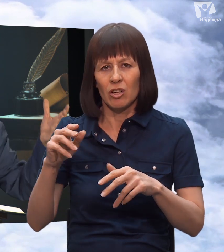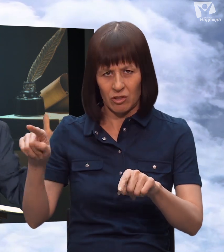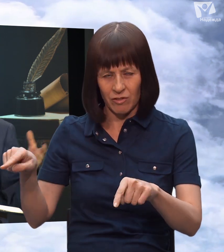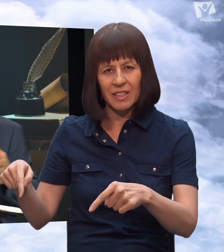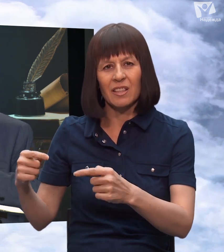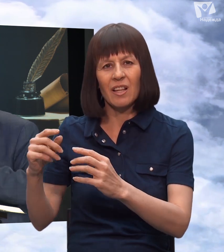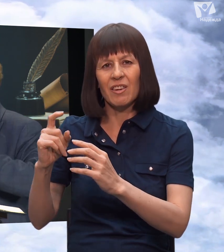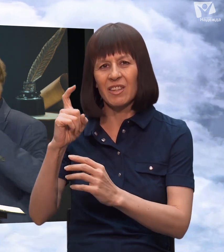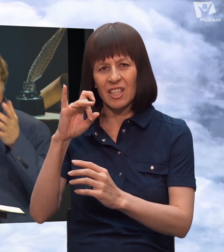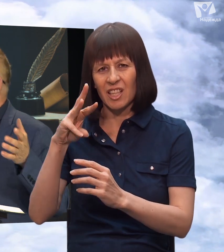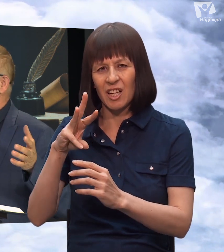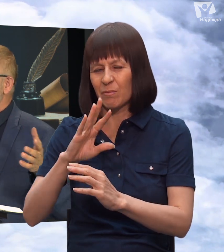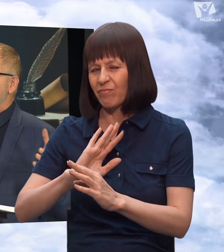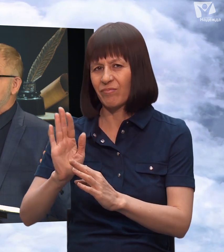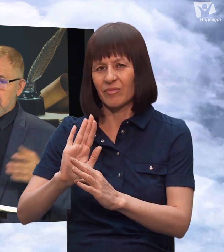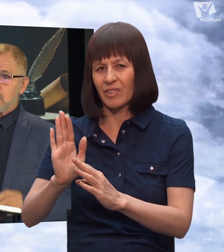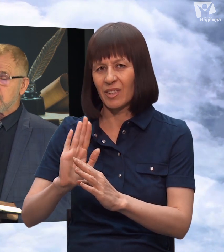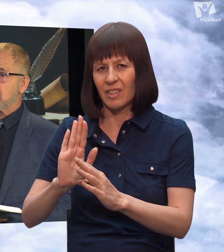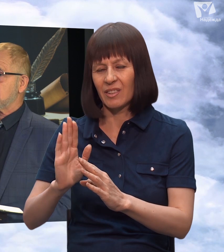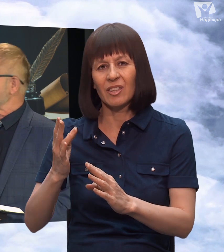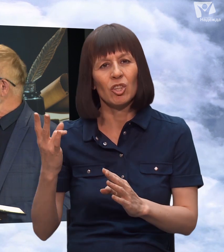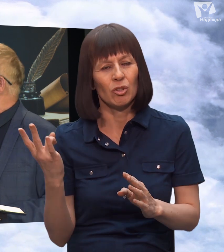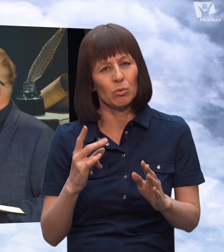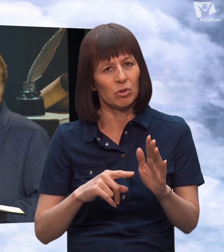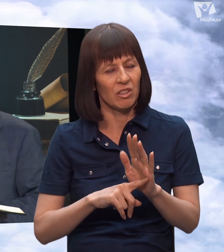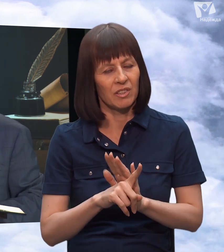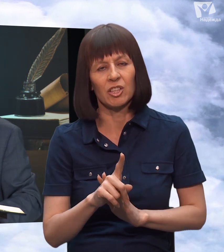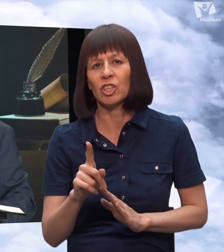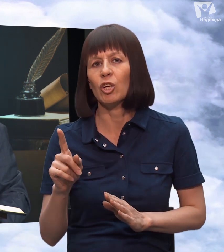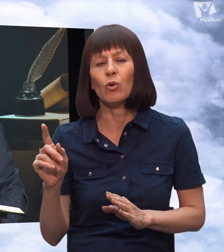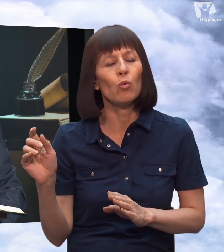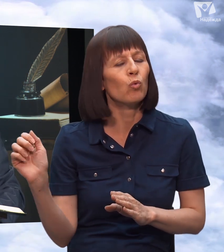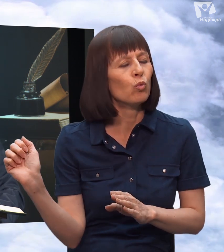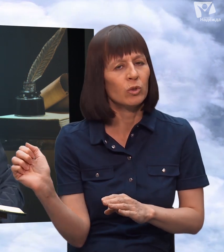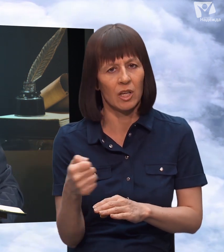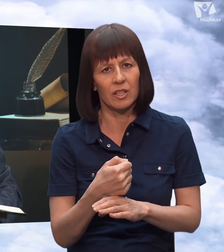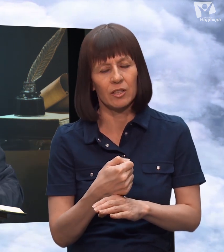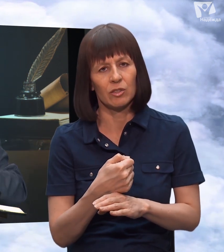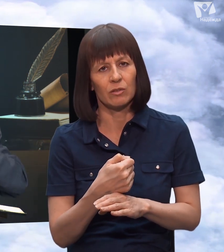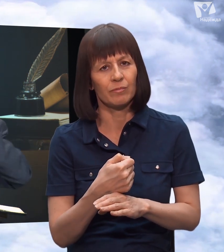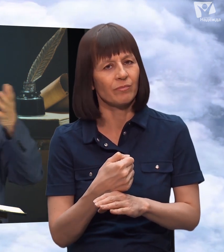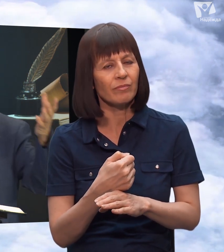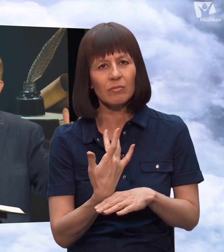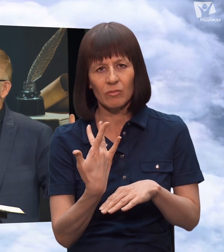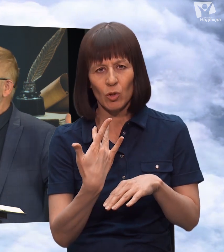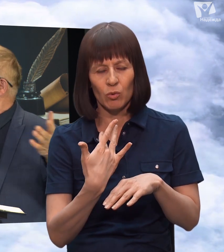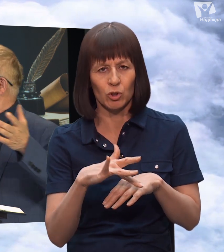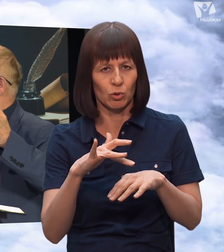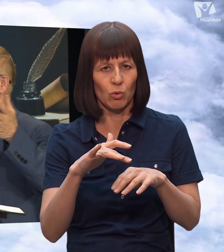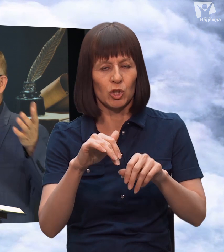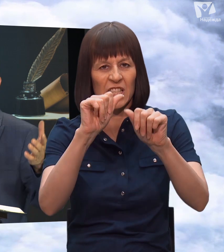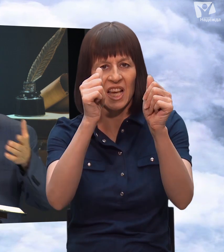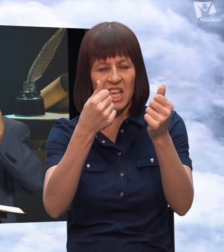в народе божьем его окружение пожалуй было немало людей которые поклонялись другим богом нужно было как-то